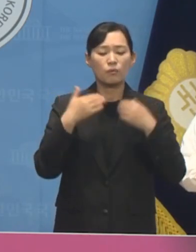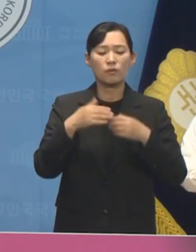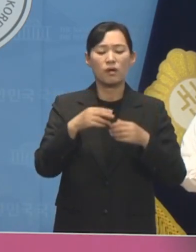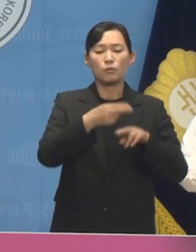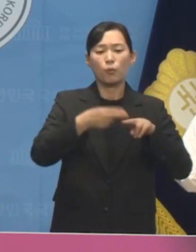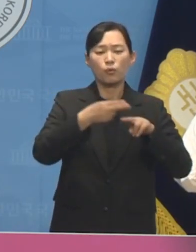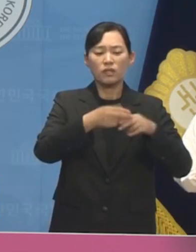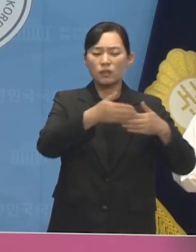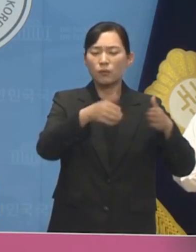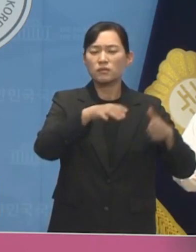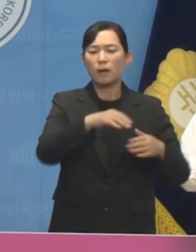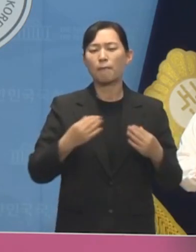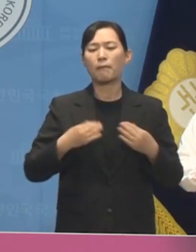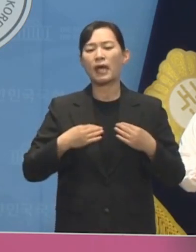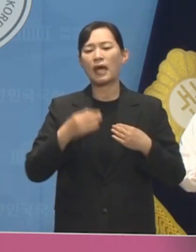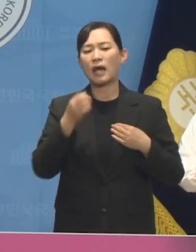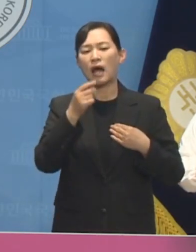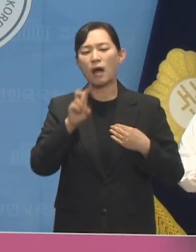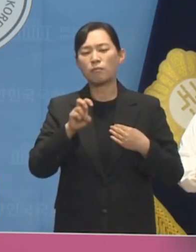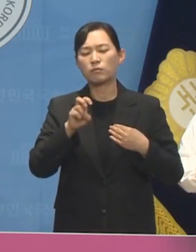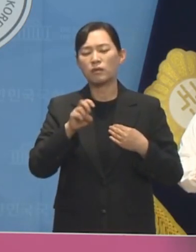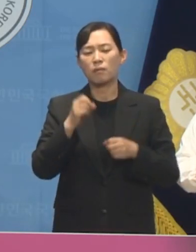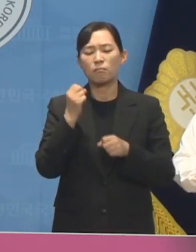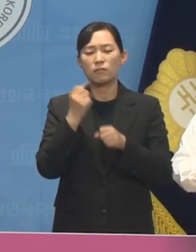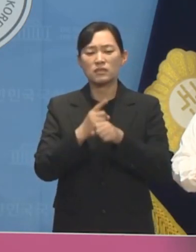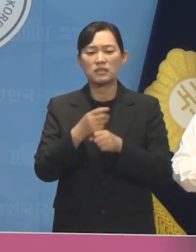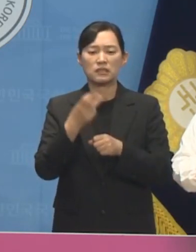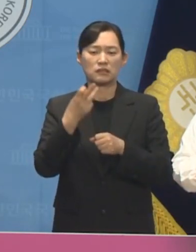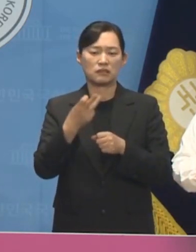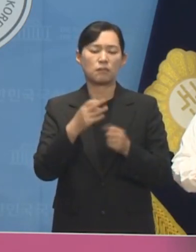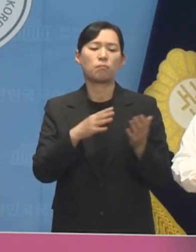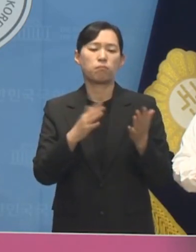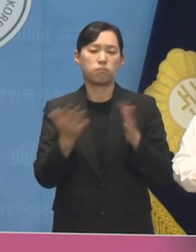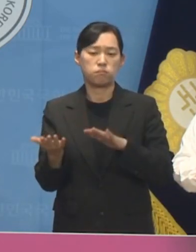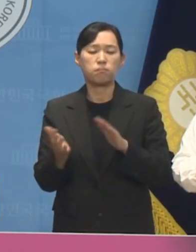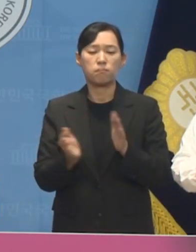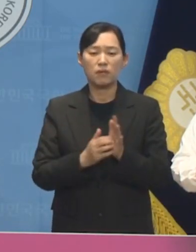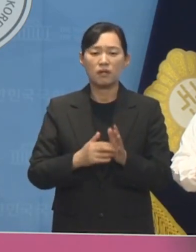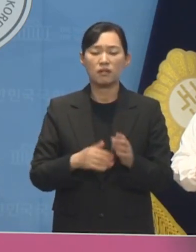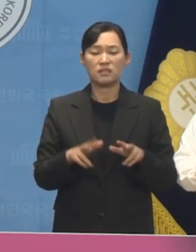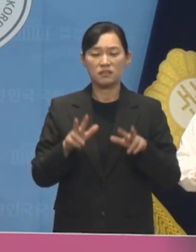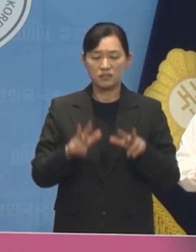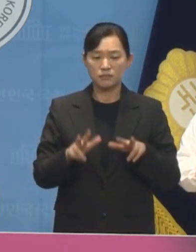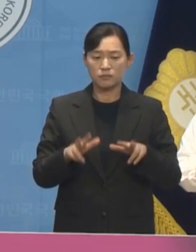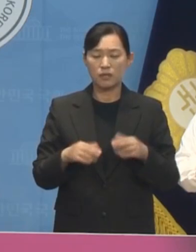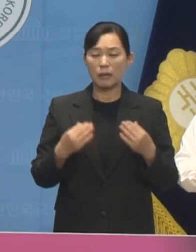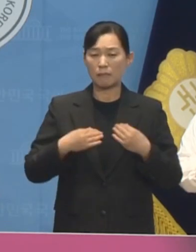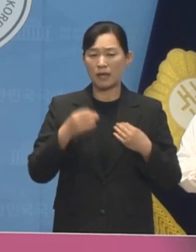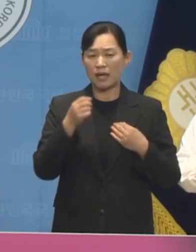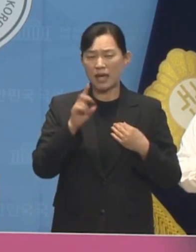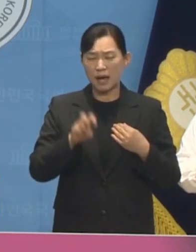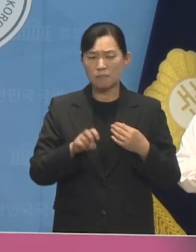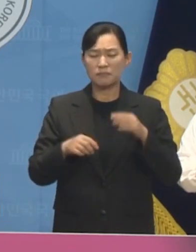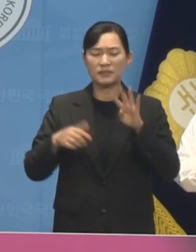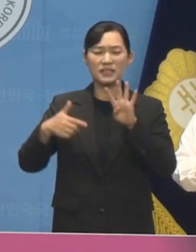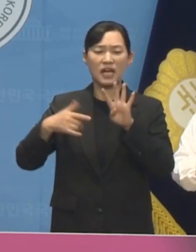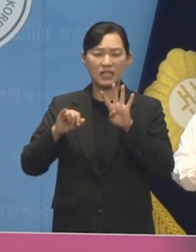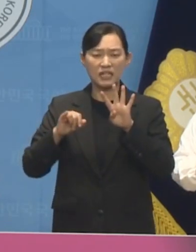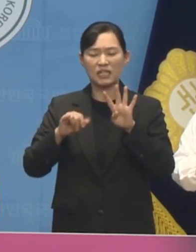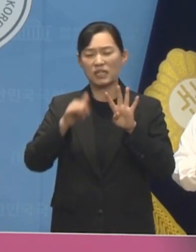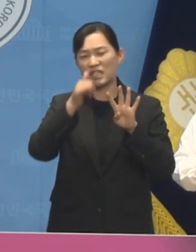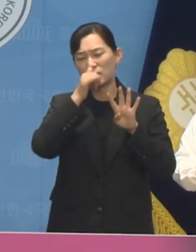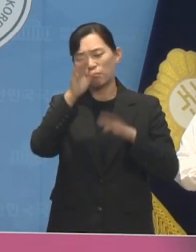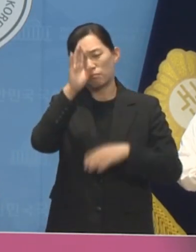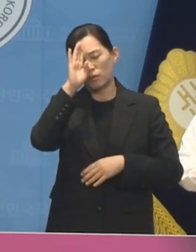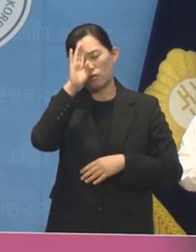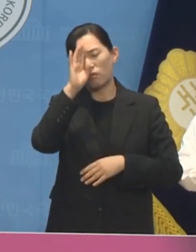학교급식실에서 폐암으로 벌써 13분의 동료들이 목숨을 잃었습니다. 지금도 폐암 4기 투병을 하는 동료들이